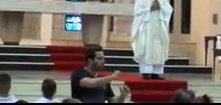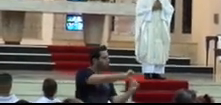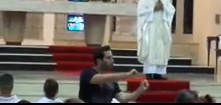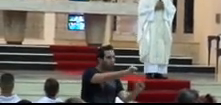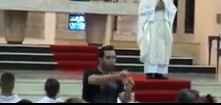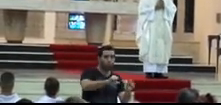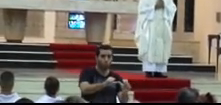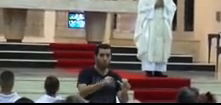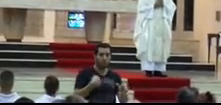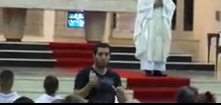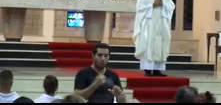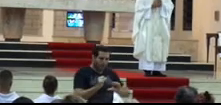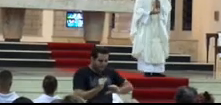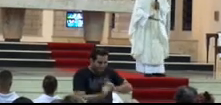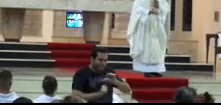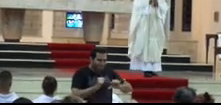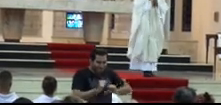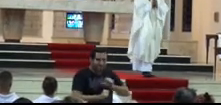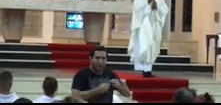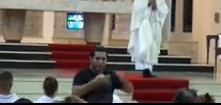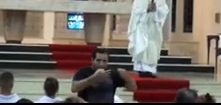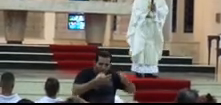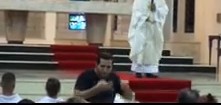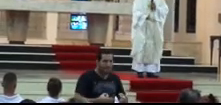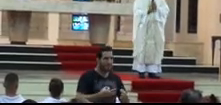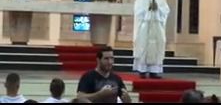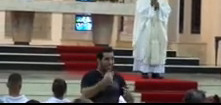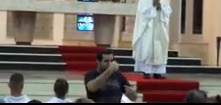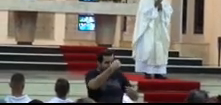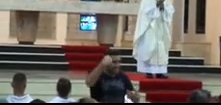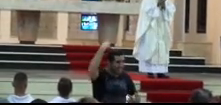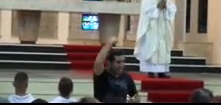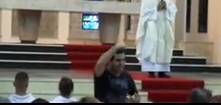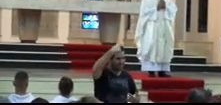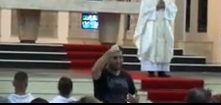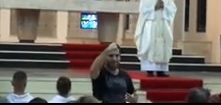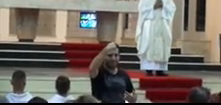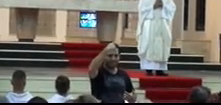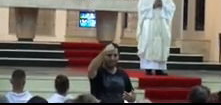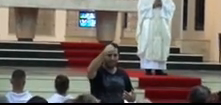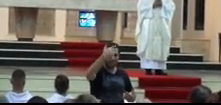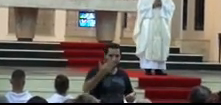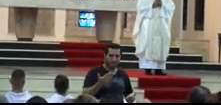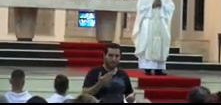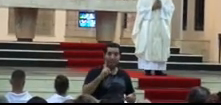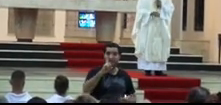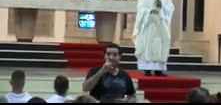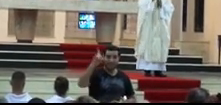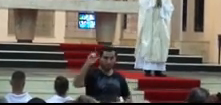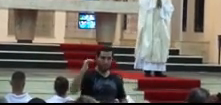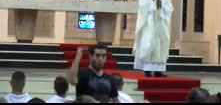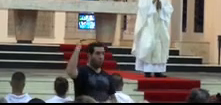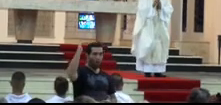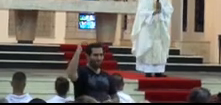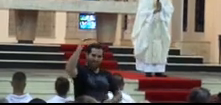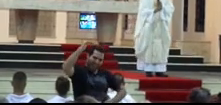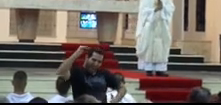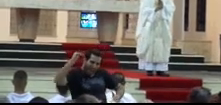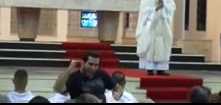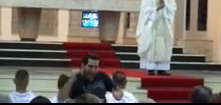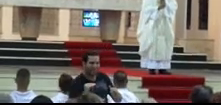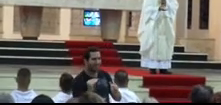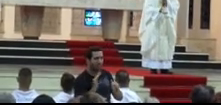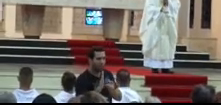irrepreensíveis diante de Deus. Deus que se faz pequeno para nos engrandecer. Deus que se faz